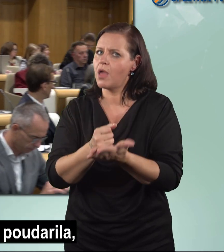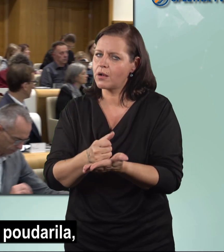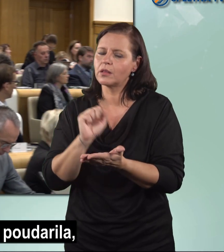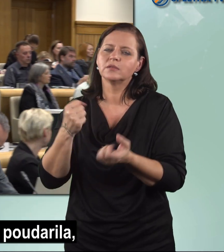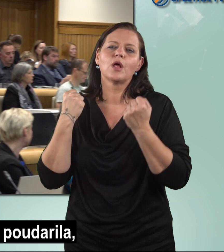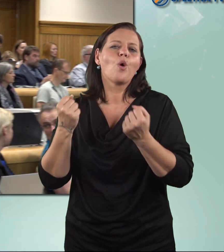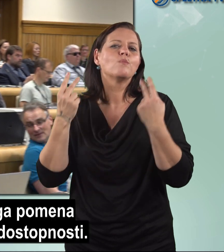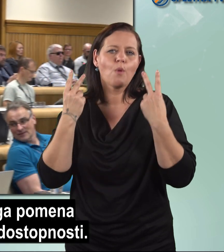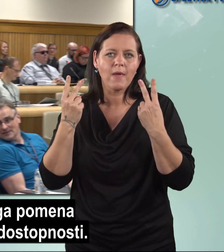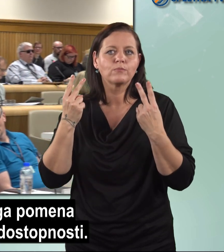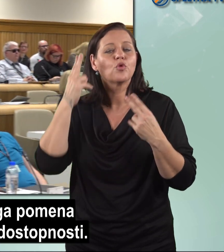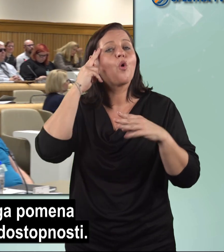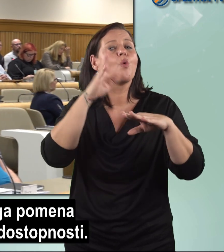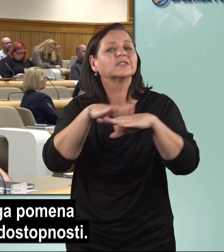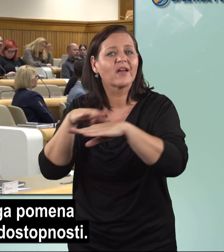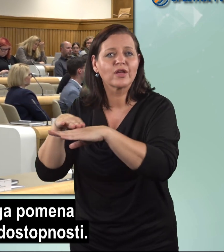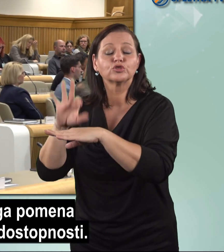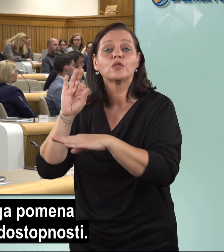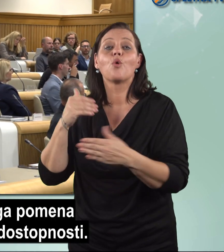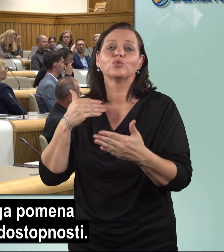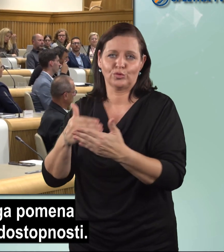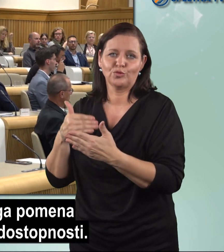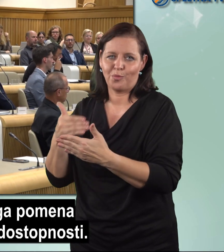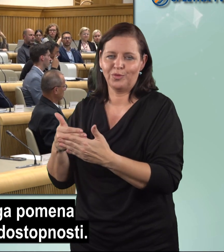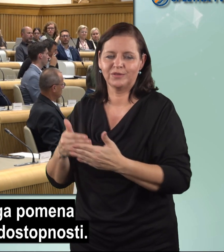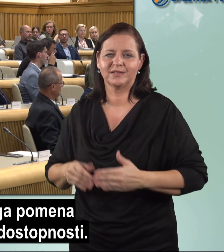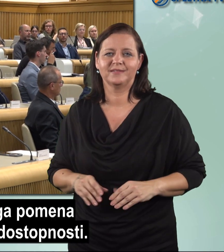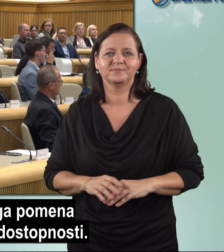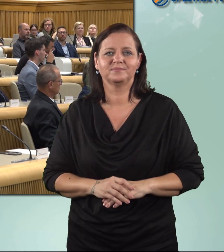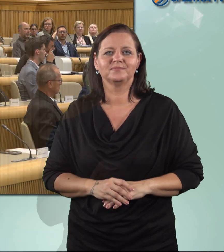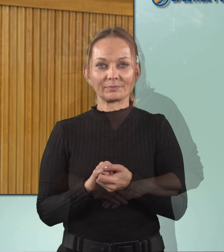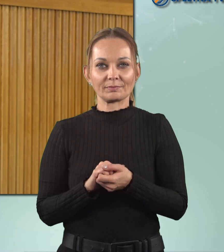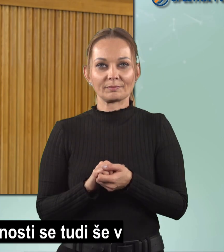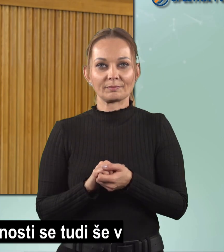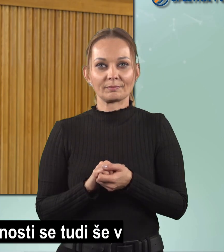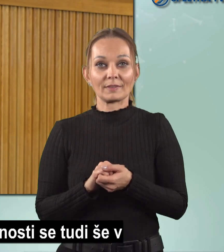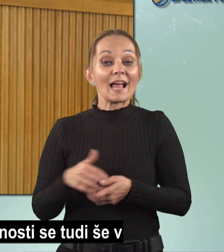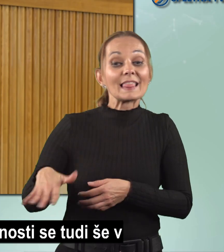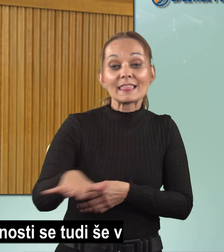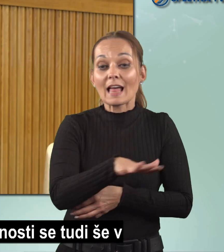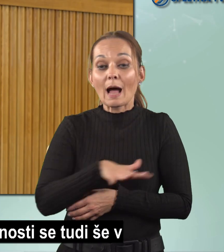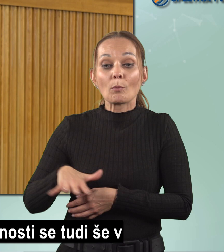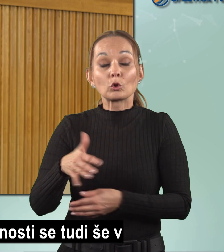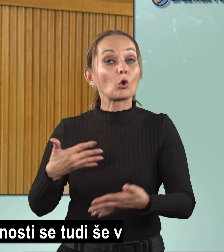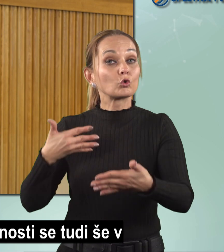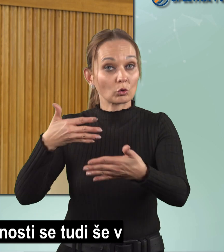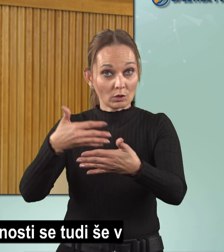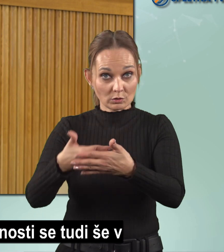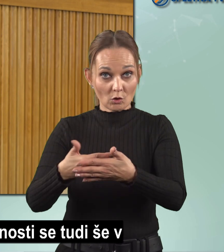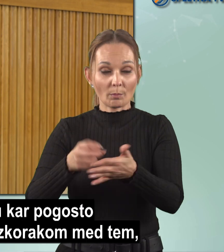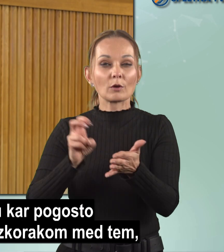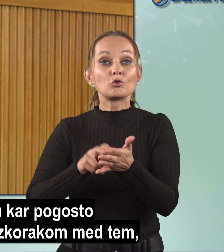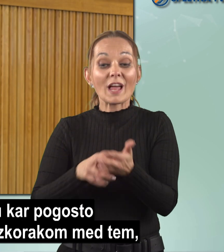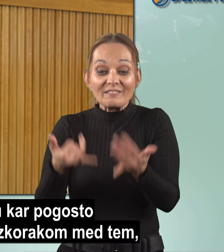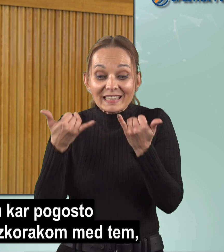poudarila, da je ključnega pomena ozaveščanje o dostopnosti. Na področju dostopnosti se tudi še